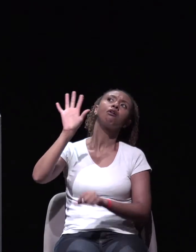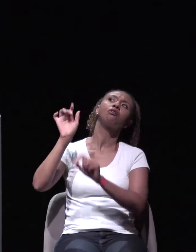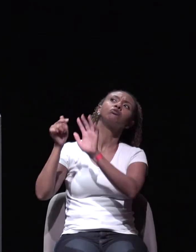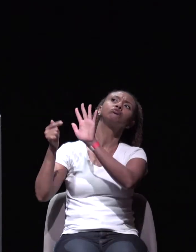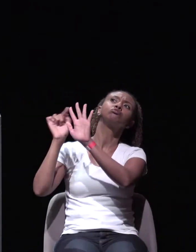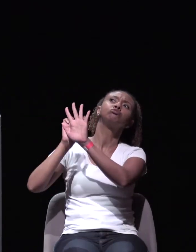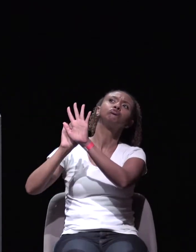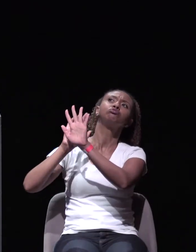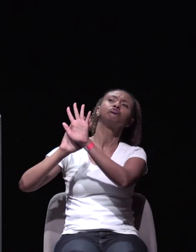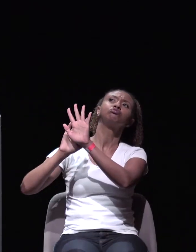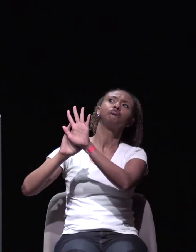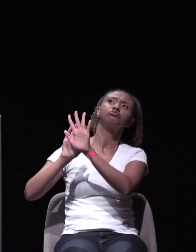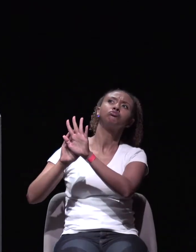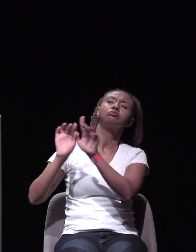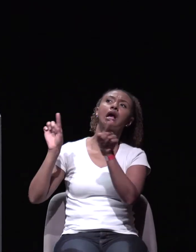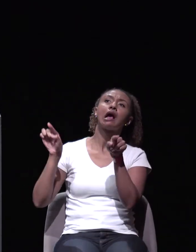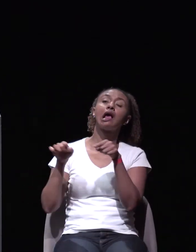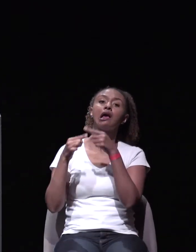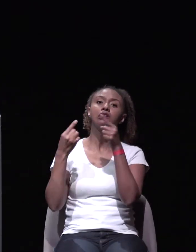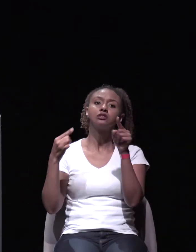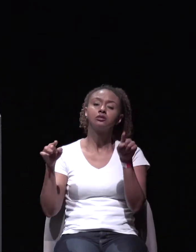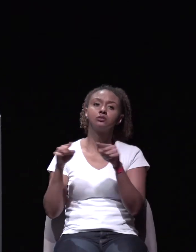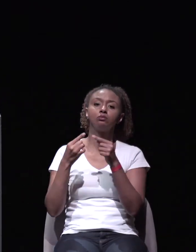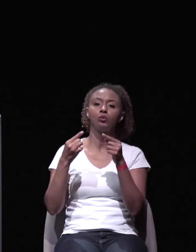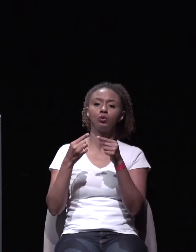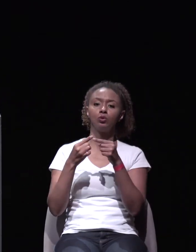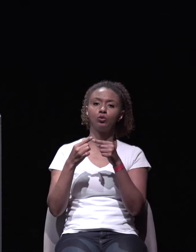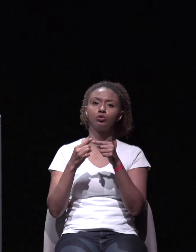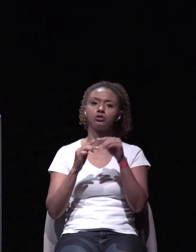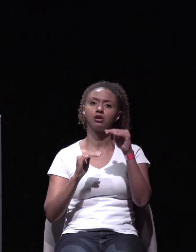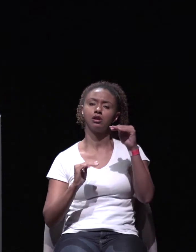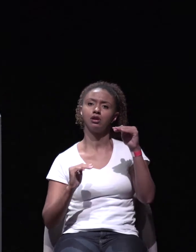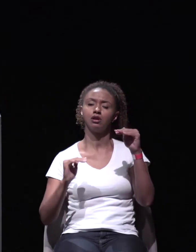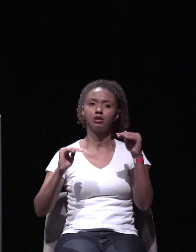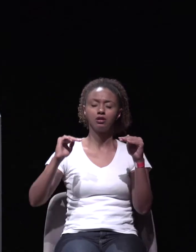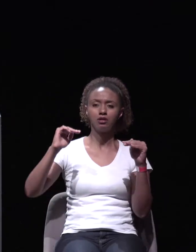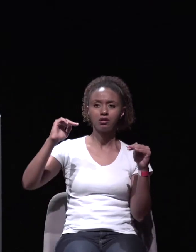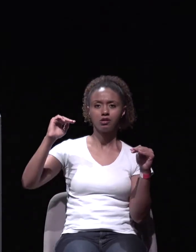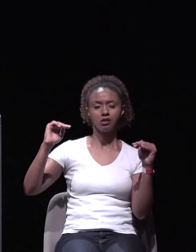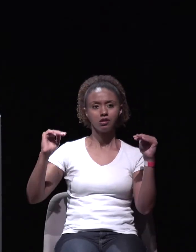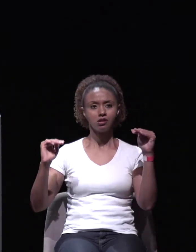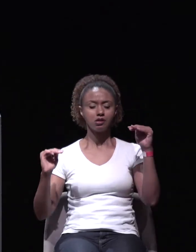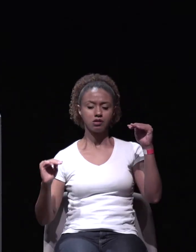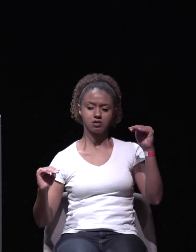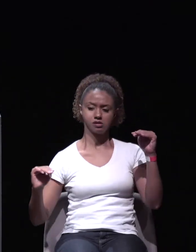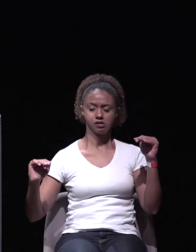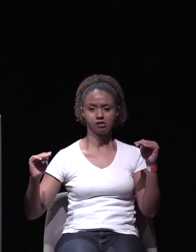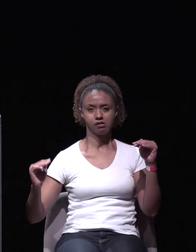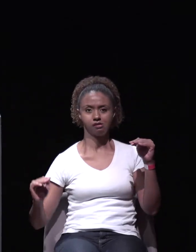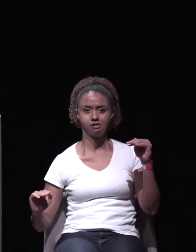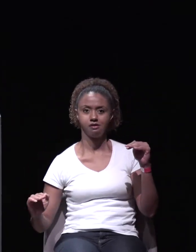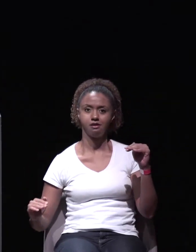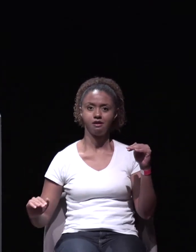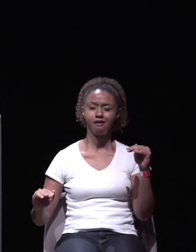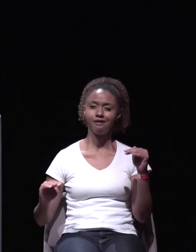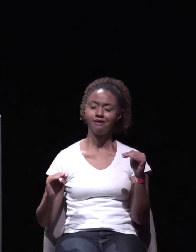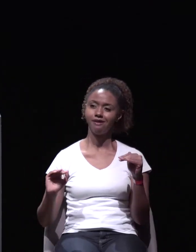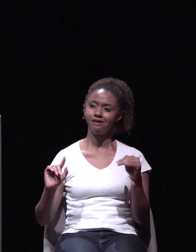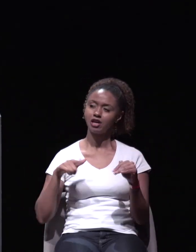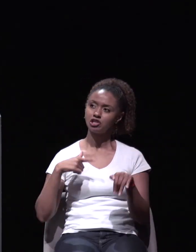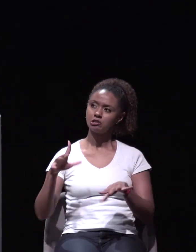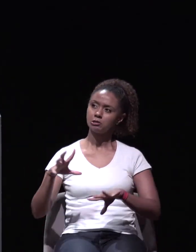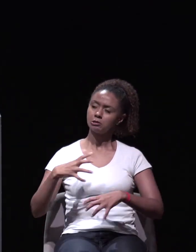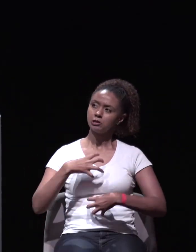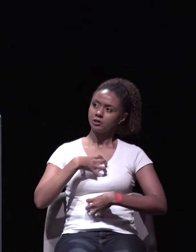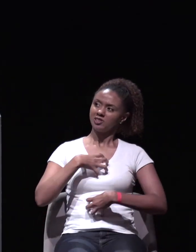de melodia, essas alternâncias na letra, né, que vai para um lugar muito escuro, né, um